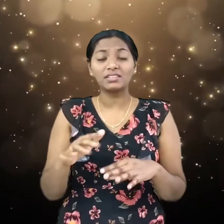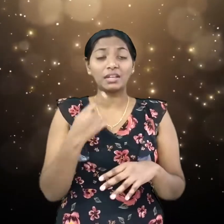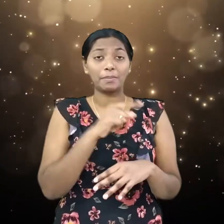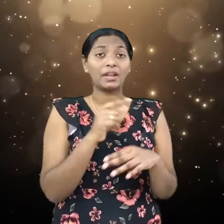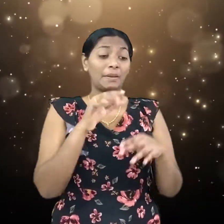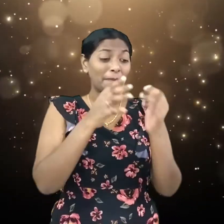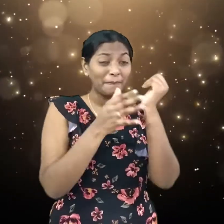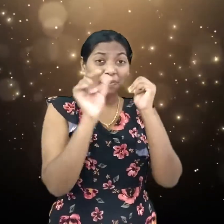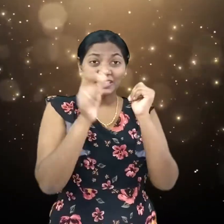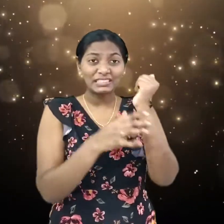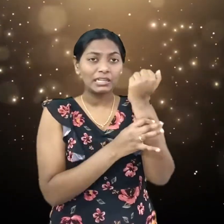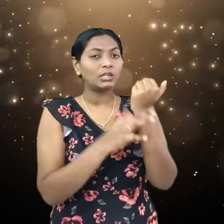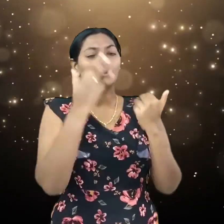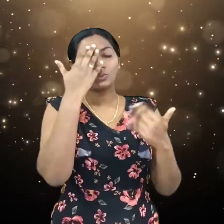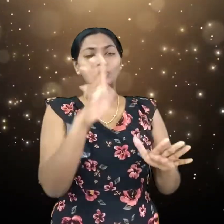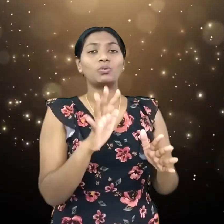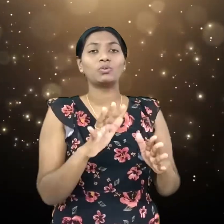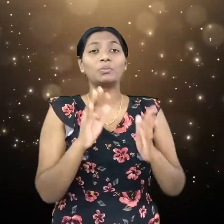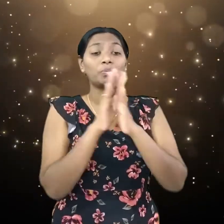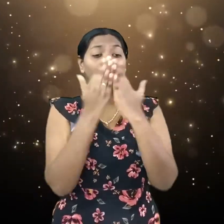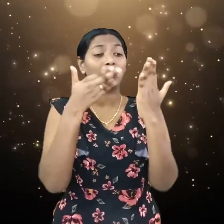वेनेजो। खैर, तो इफिसियों,